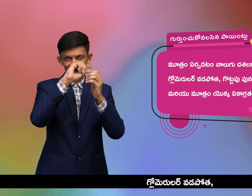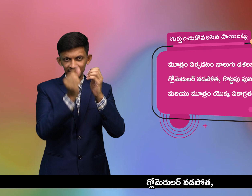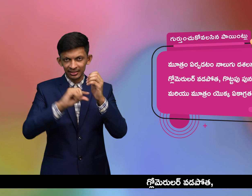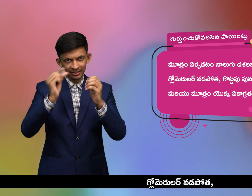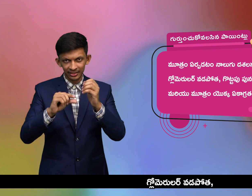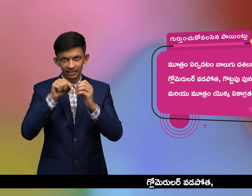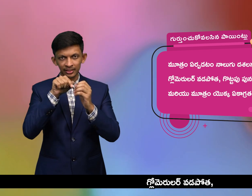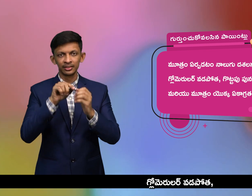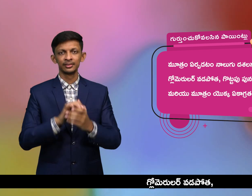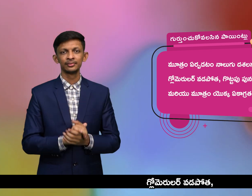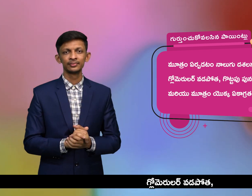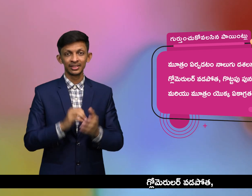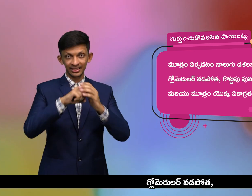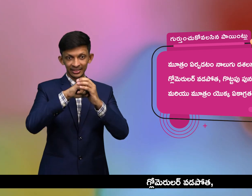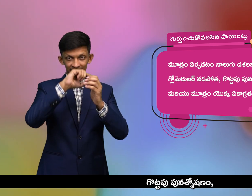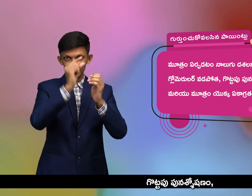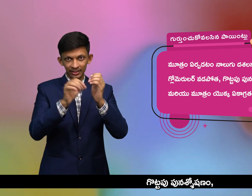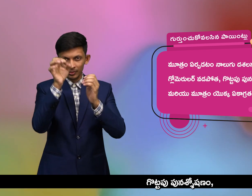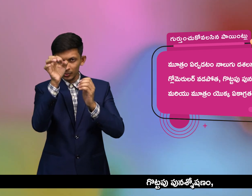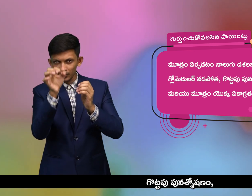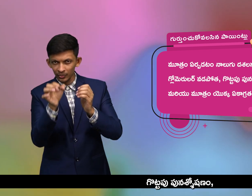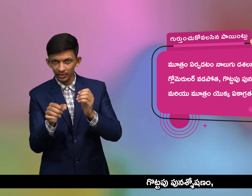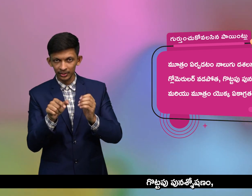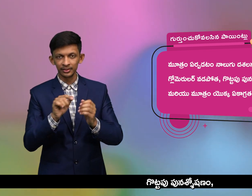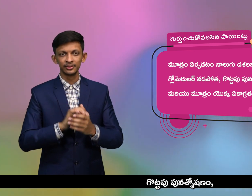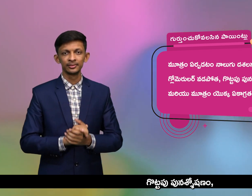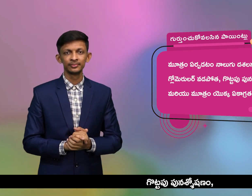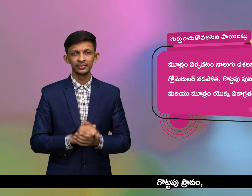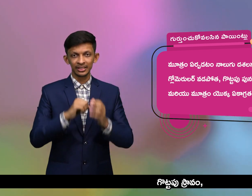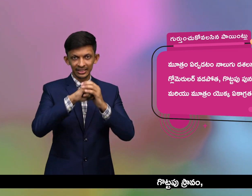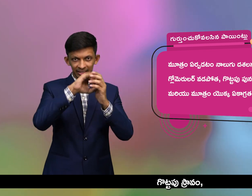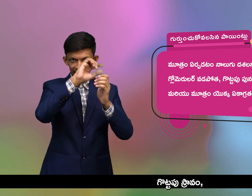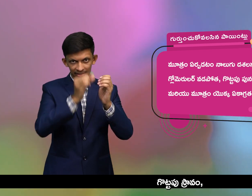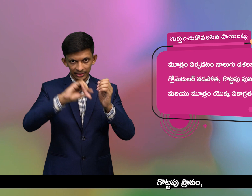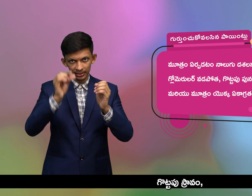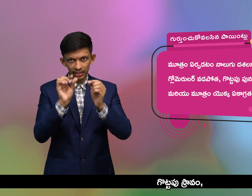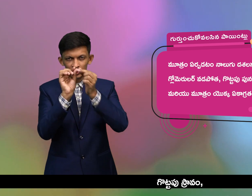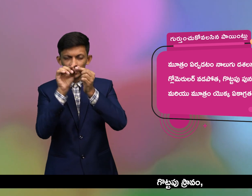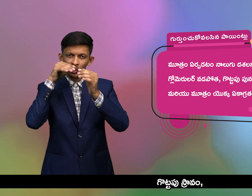గ్లోమెరులర్ వడపోత, గొట్టపు పునఃశోషణం, గొట్టపు స్రావం మరియు